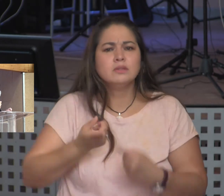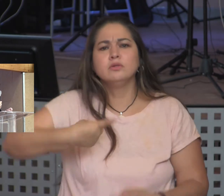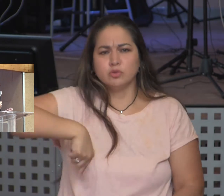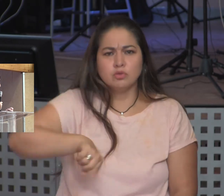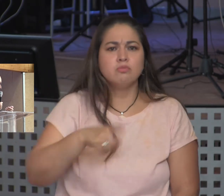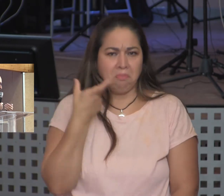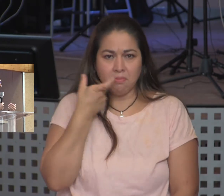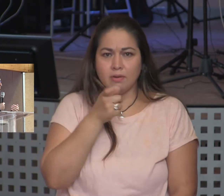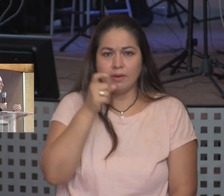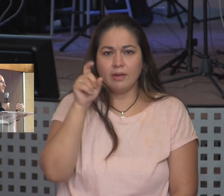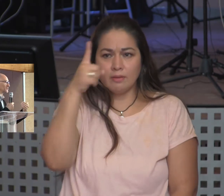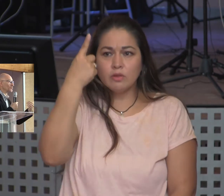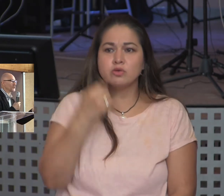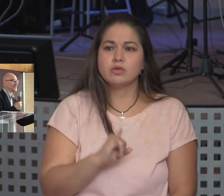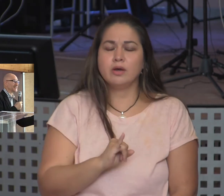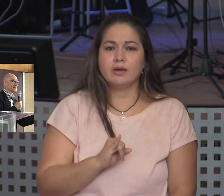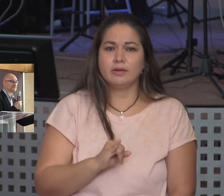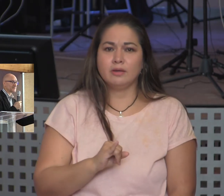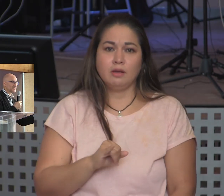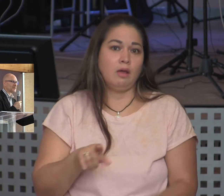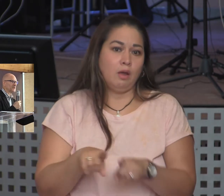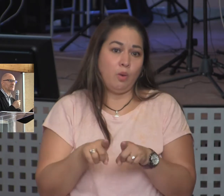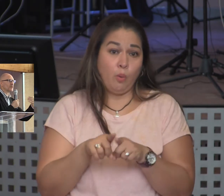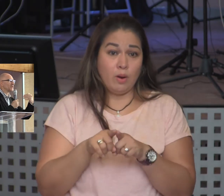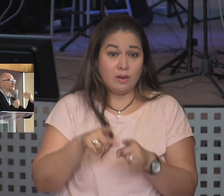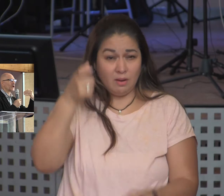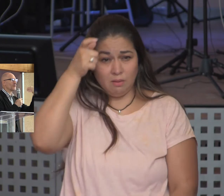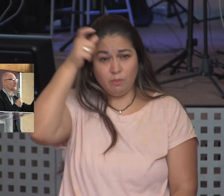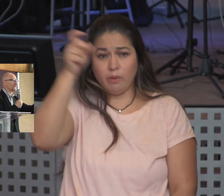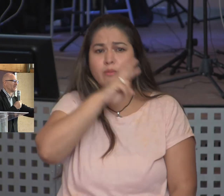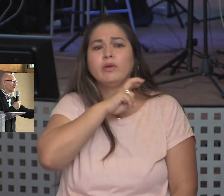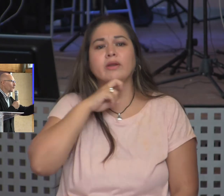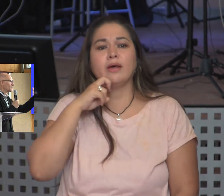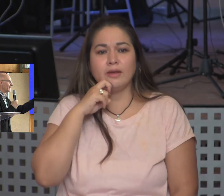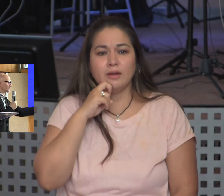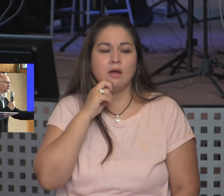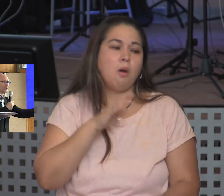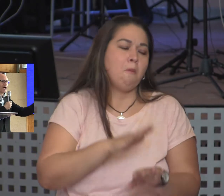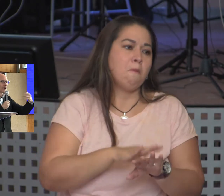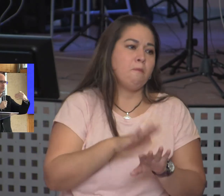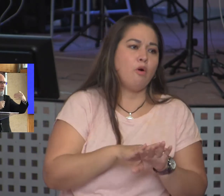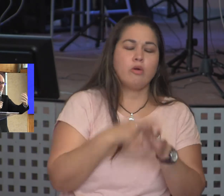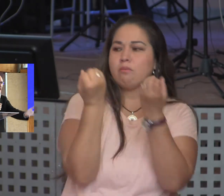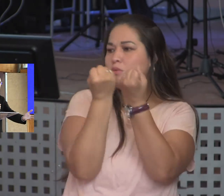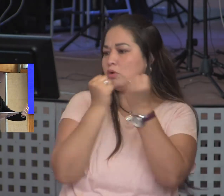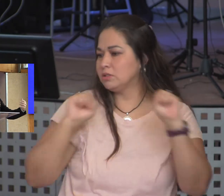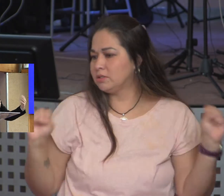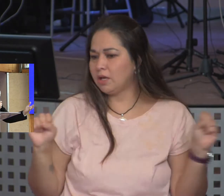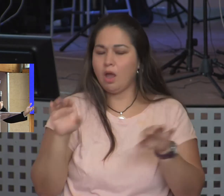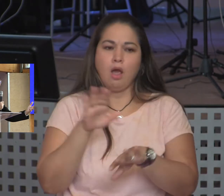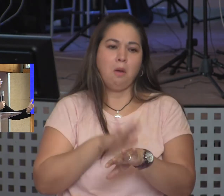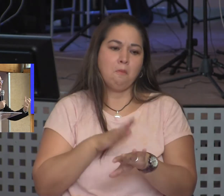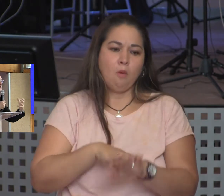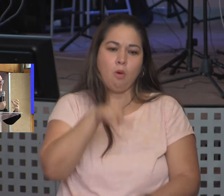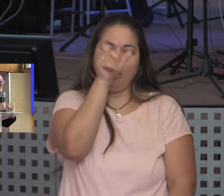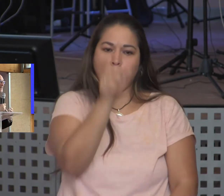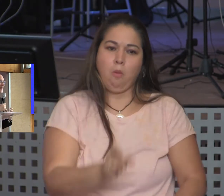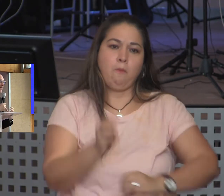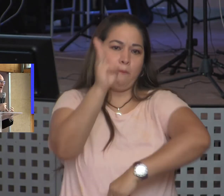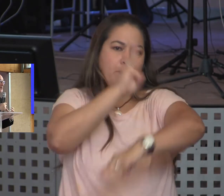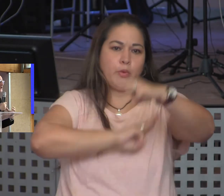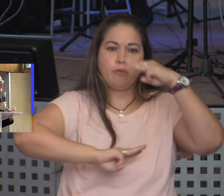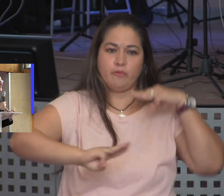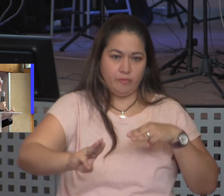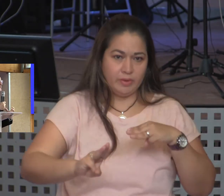caso de Israel, bien por medio de Moisés, bien por medio de algún profeta, algún maestro, algún hermano, alguien, nos viene